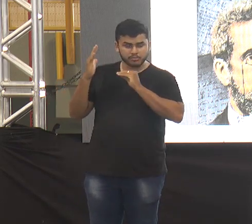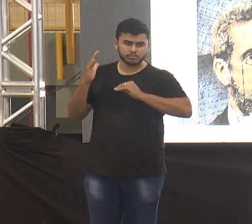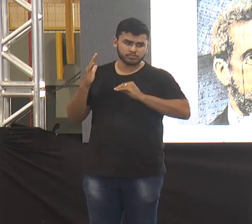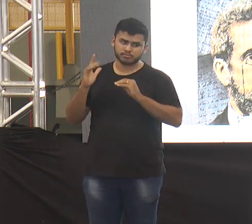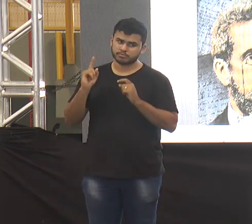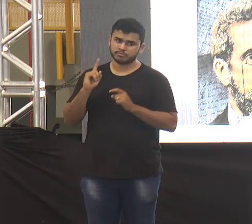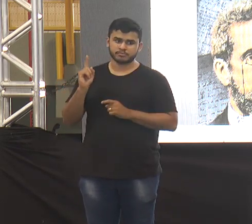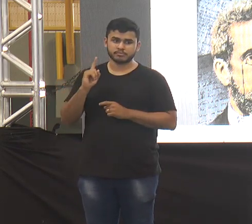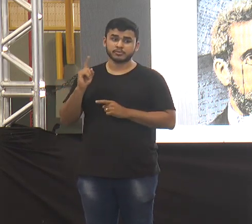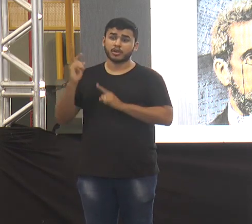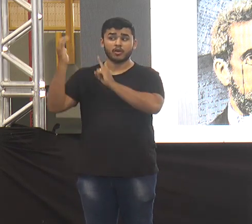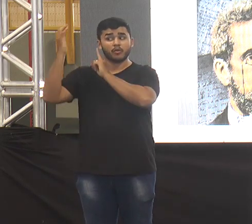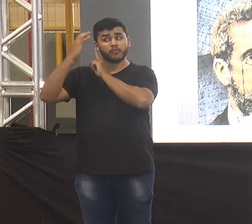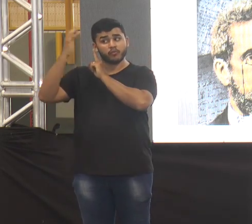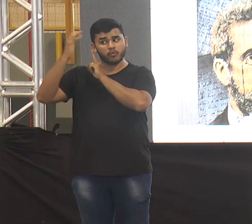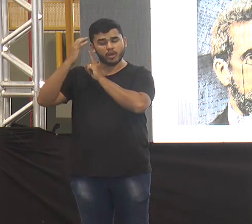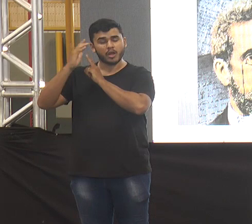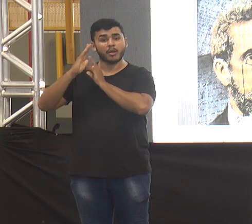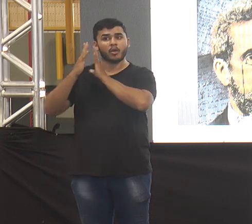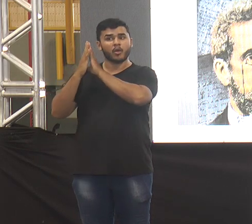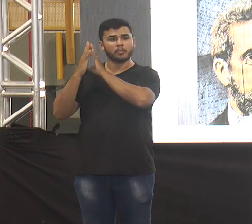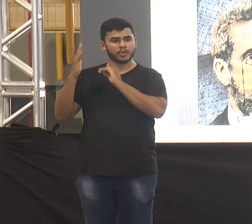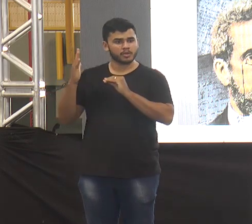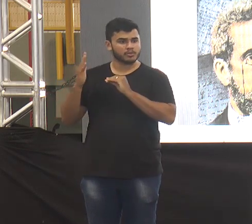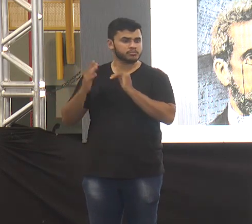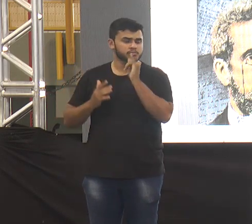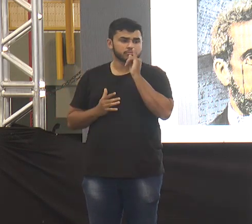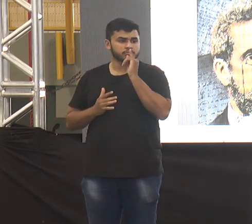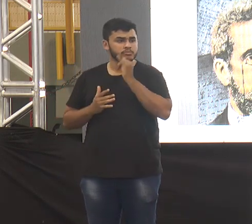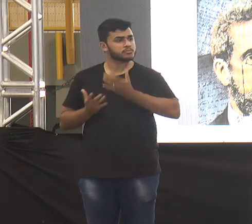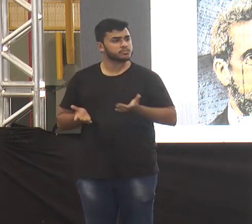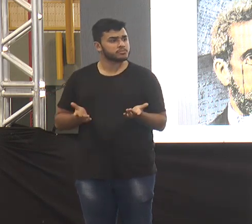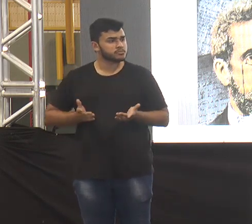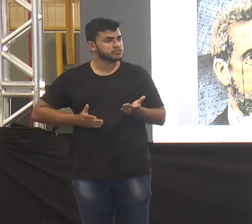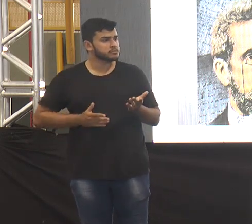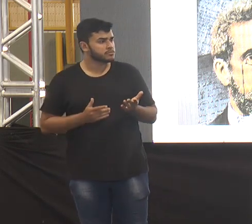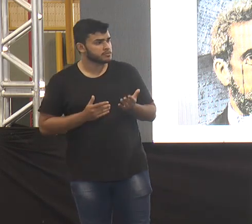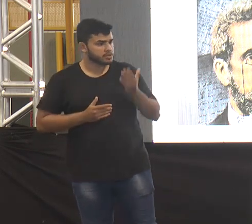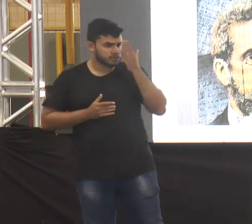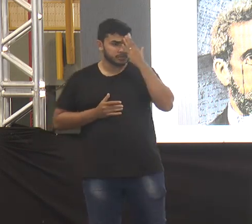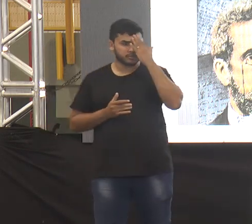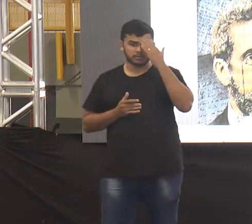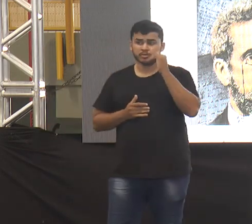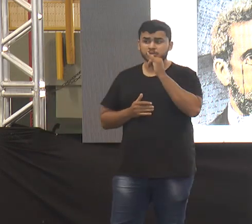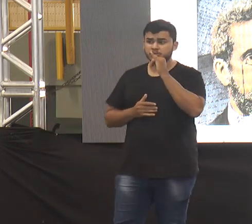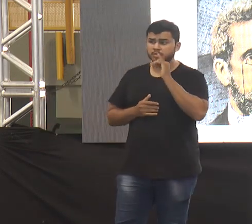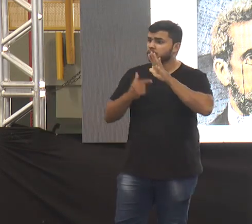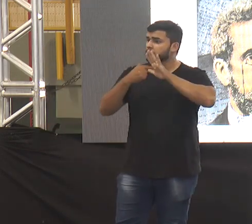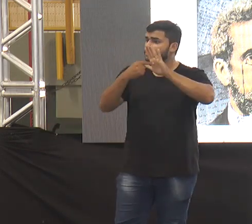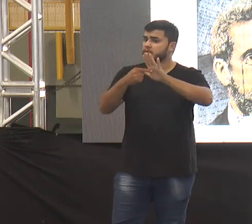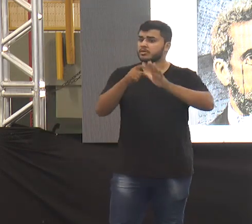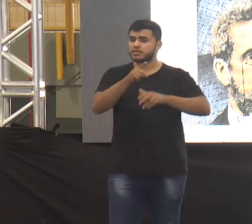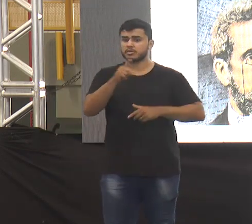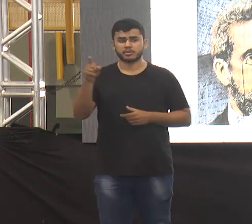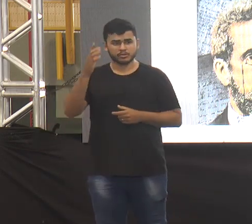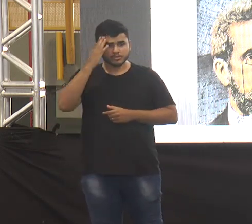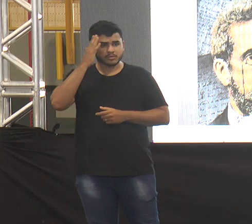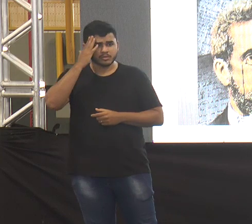absurda. A gente tem uma série de ditos populares que refletem isso aqui. Já ouviram a frase,